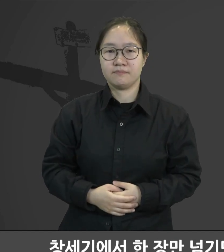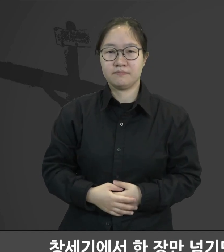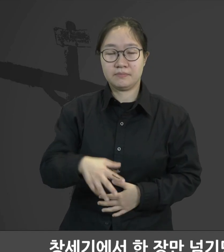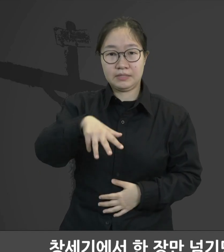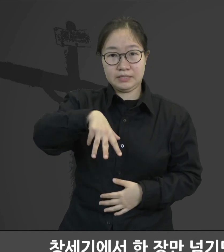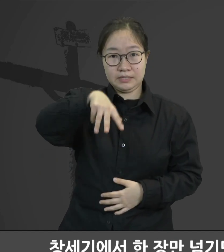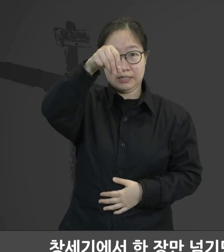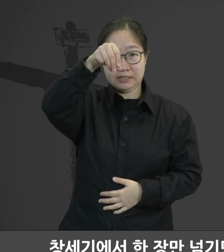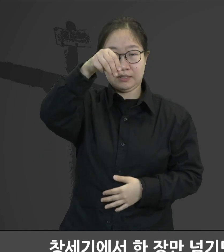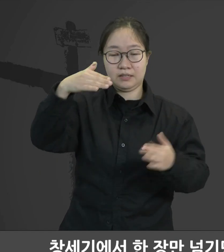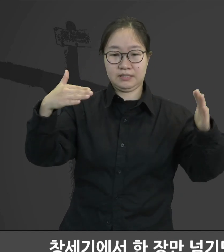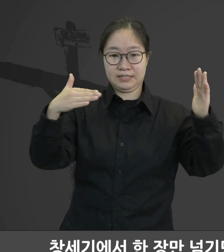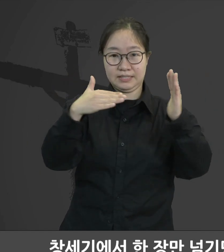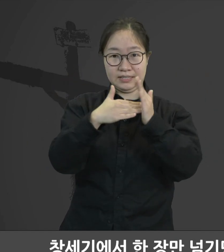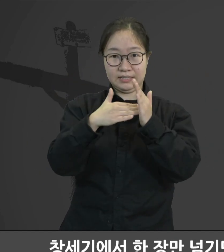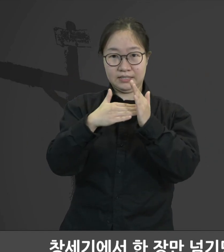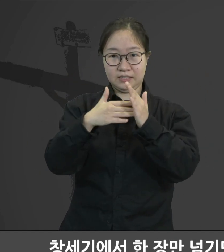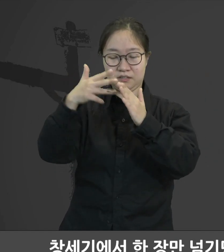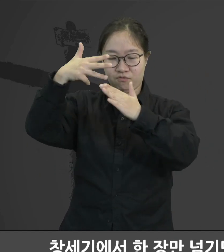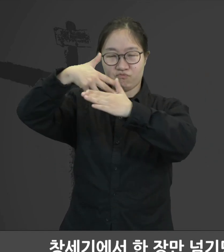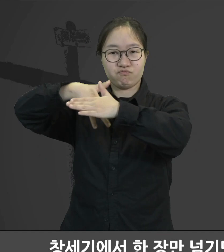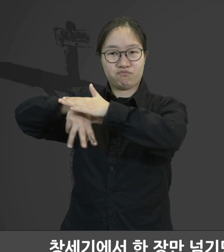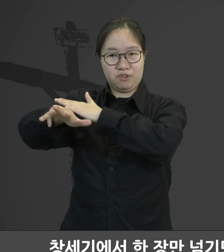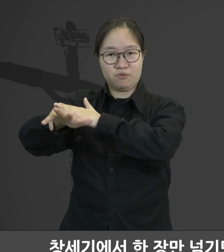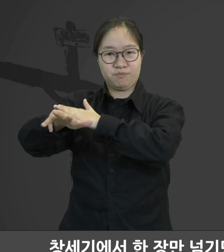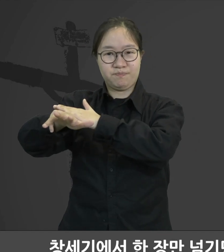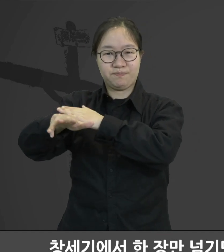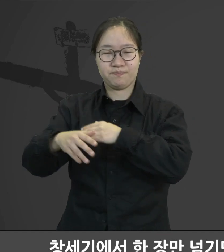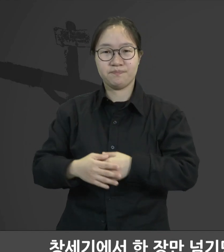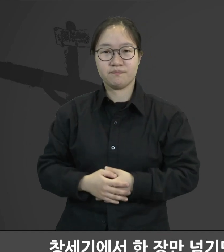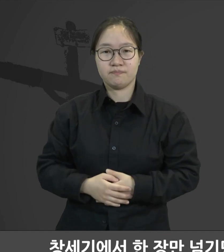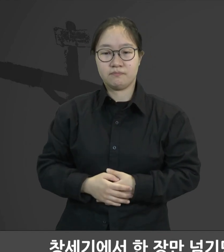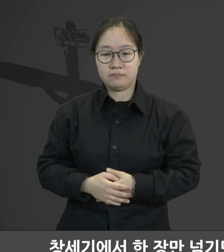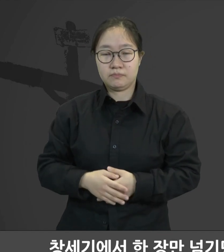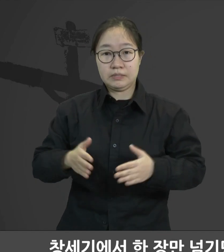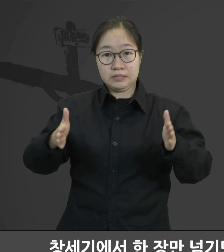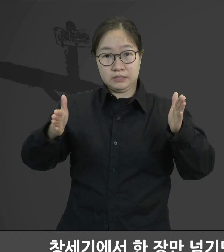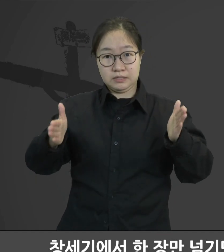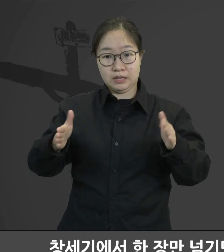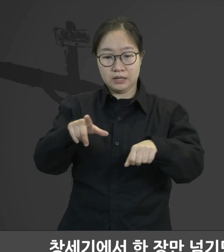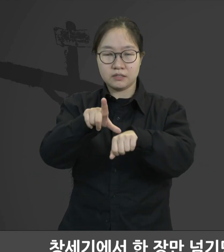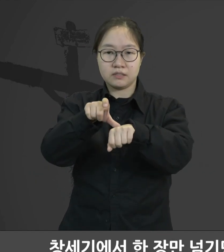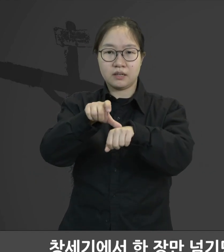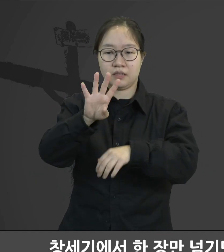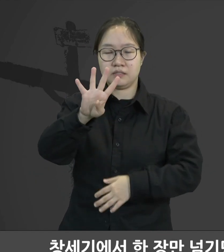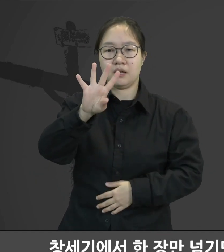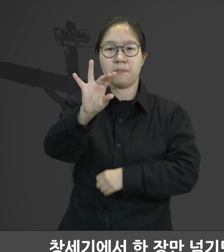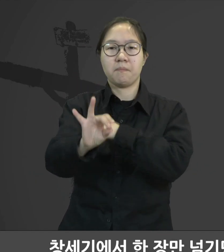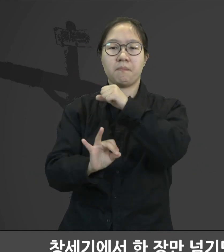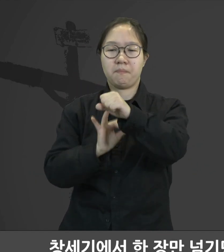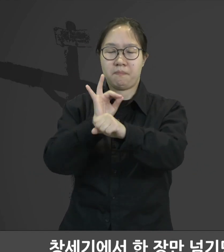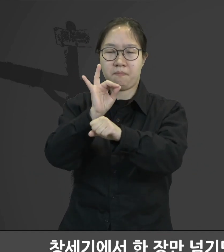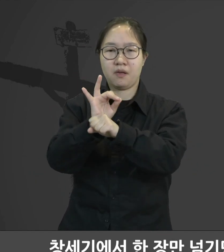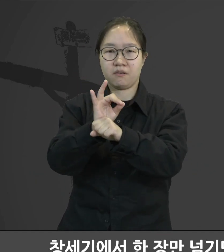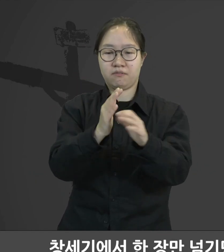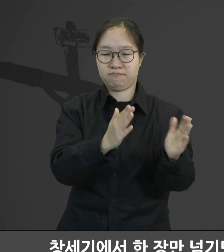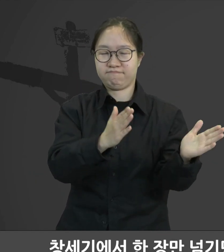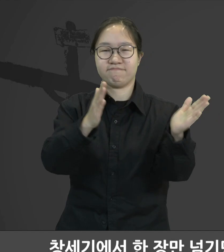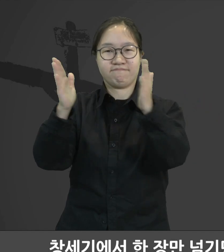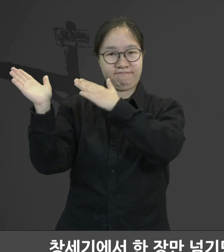창세기에서 한 장만 넘기면 바로 출애굽기가 시작되지만 그 사이에는 400년이라는 긴 세월이